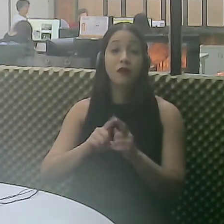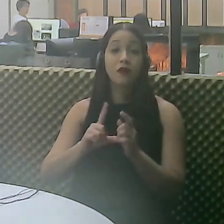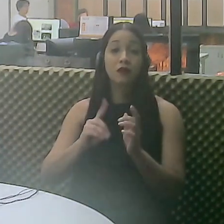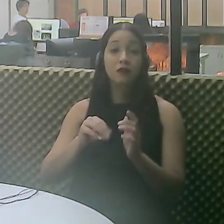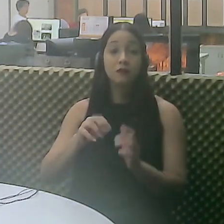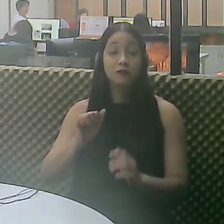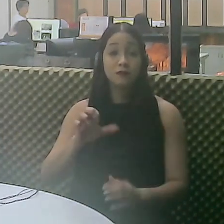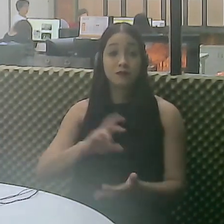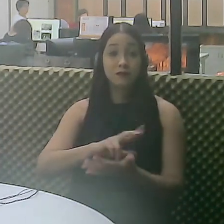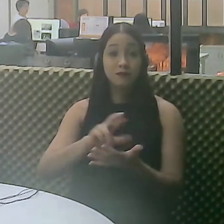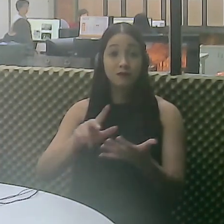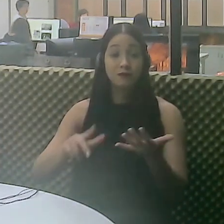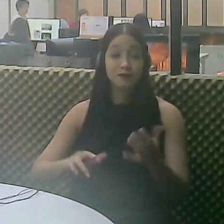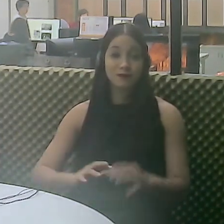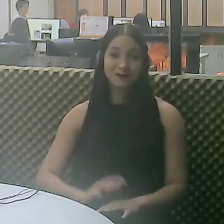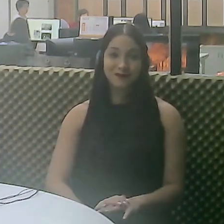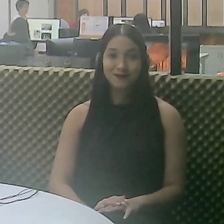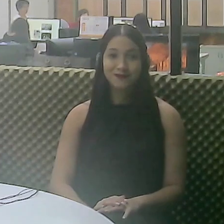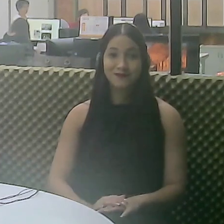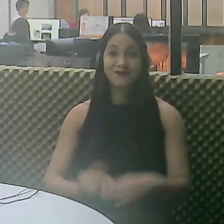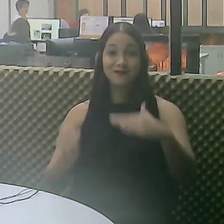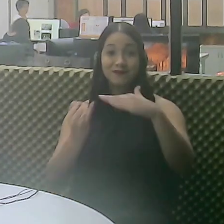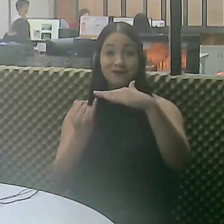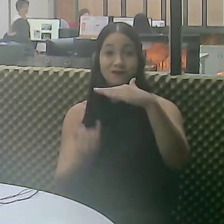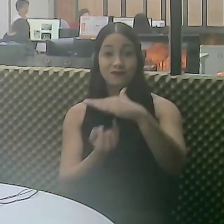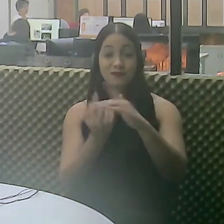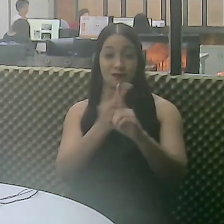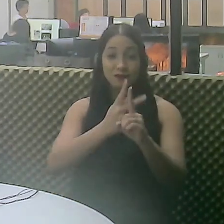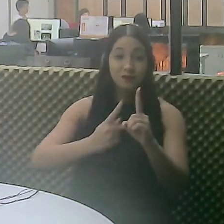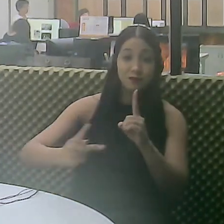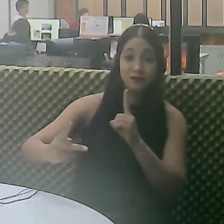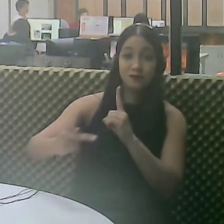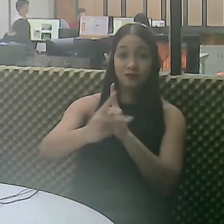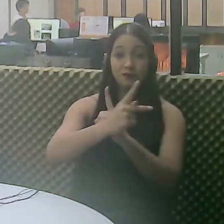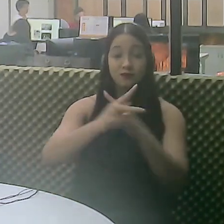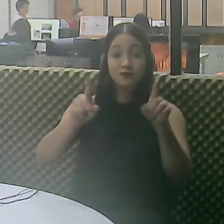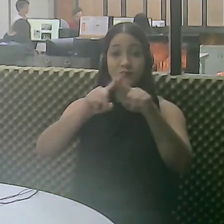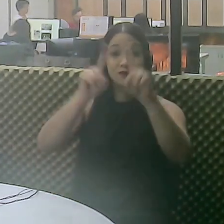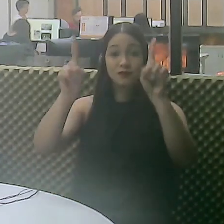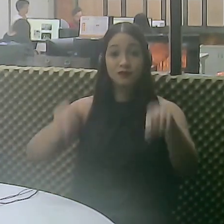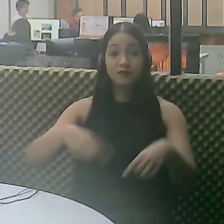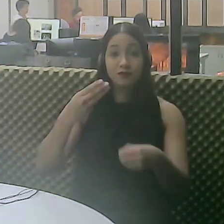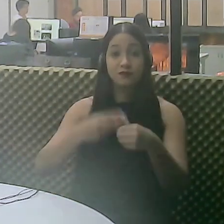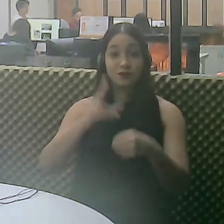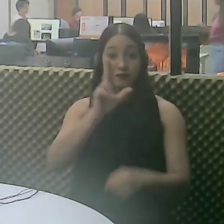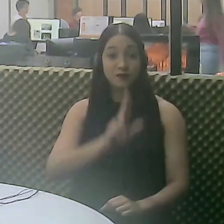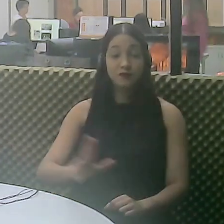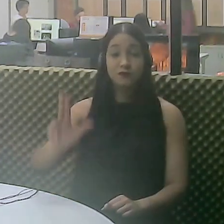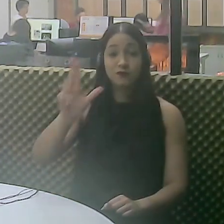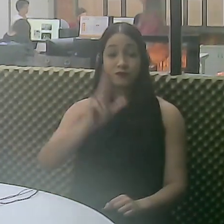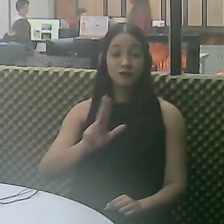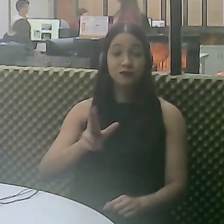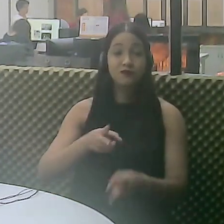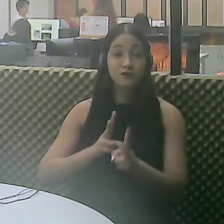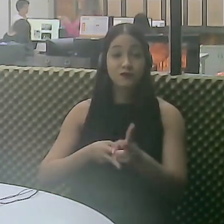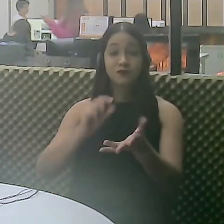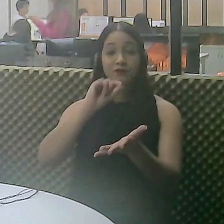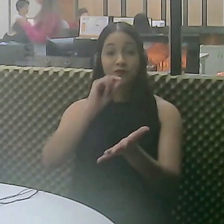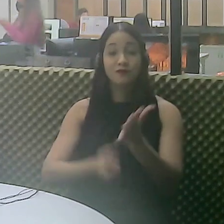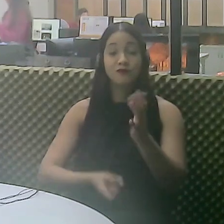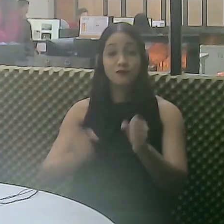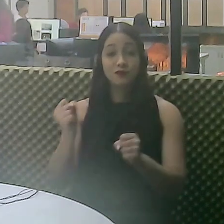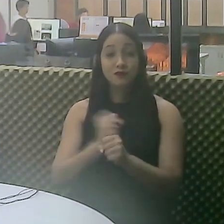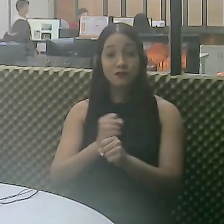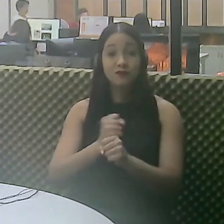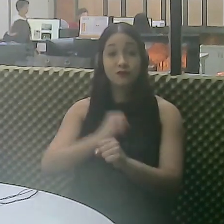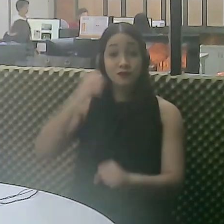outros. O Instituto de Previdência dos Servidores Públicos do município de Uberlândia, o IPREMO, segue com o recadastramento